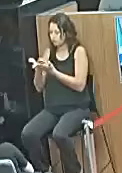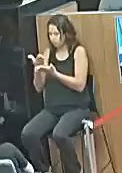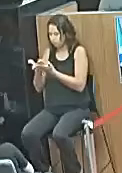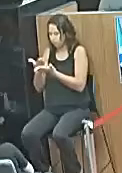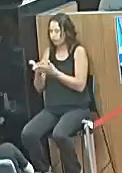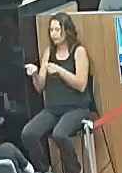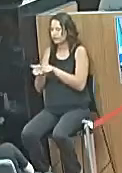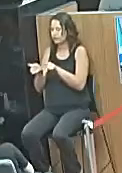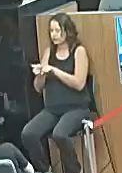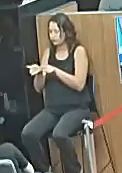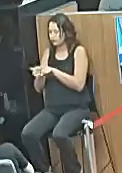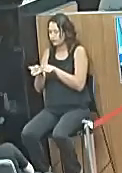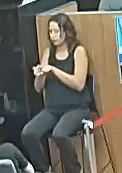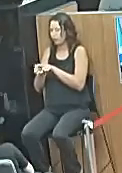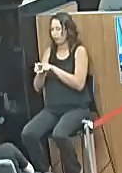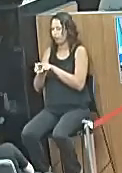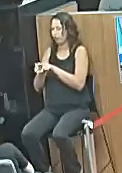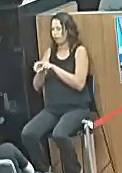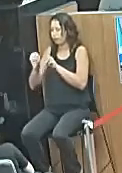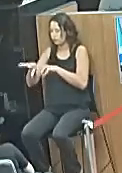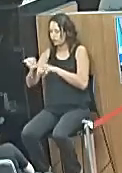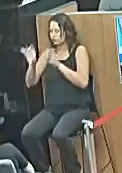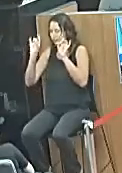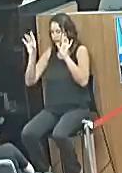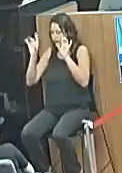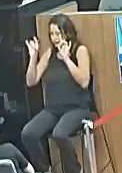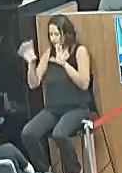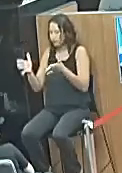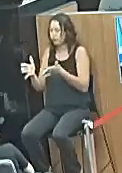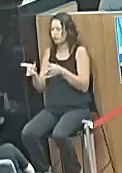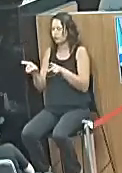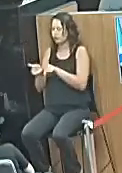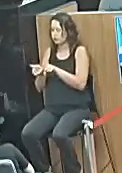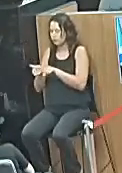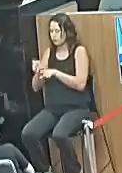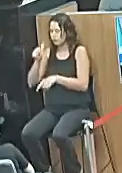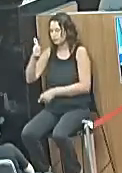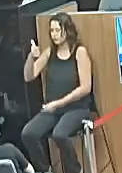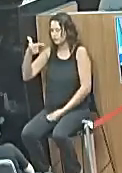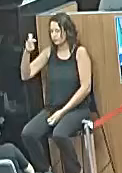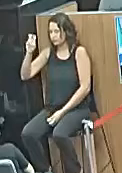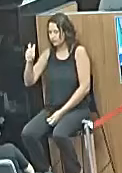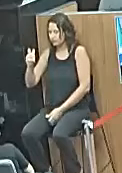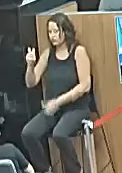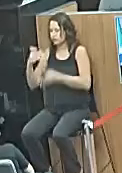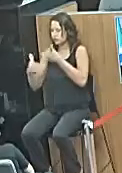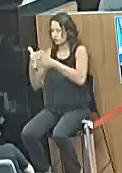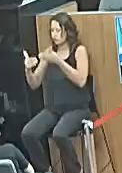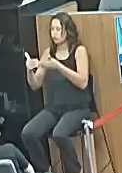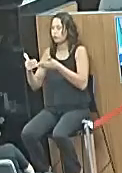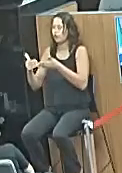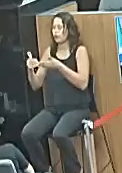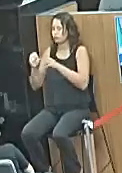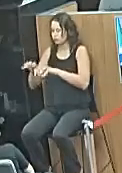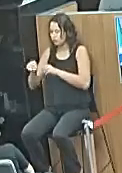e temáticas especiais de ensino 125 desenvolvimento da educação básica